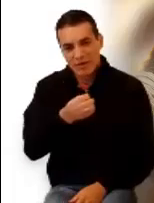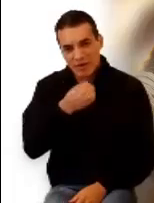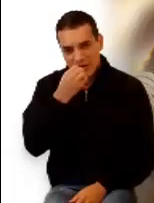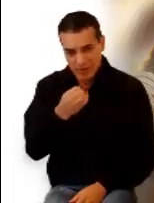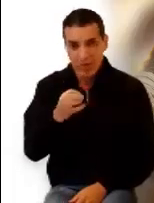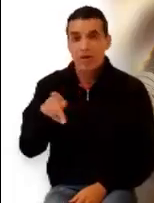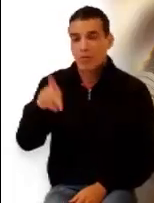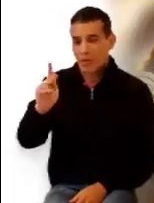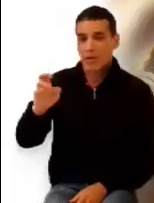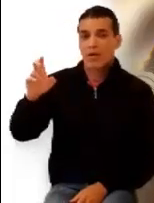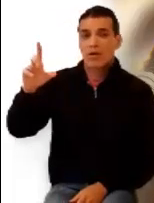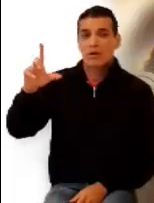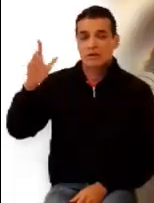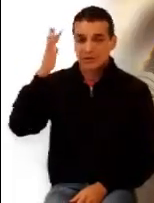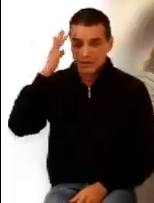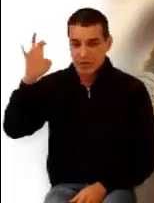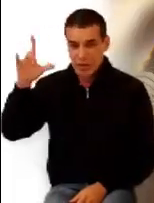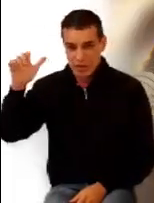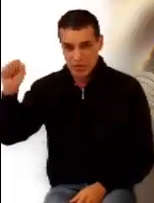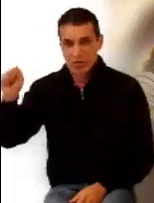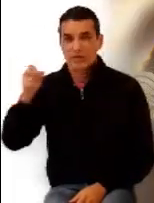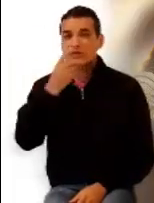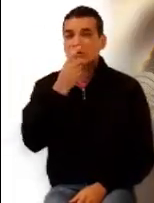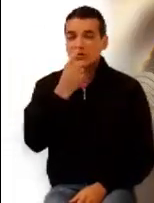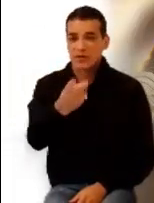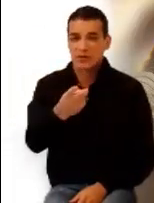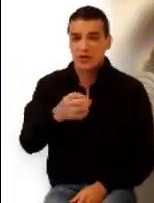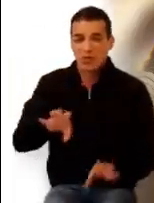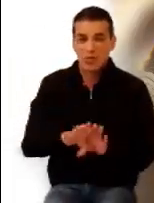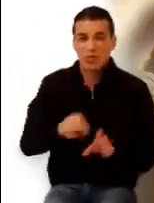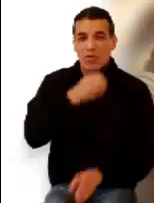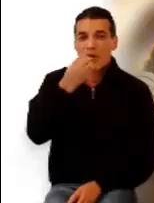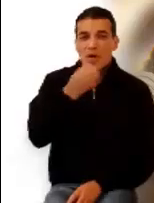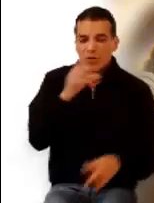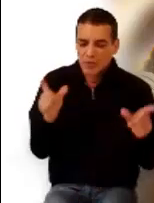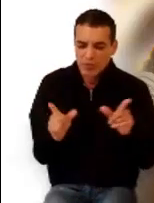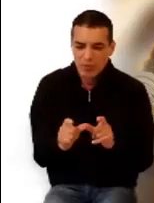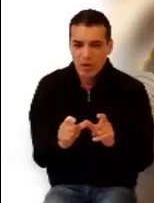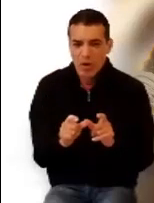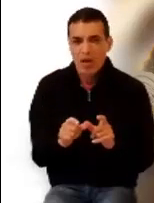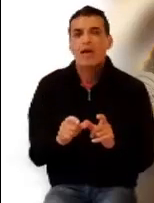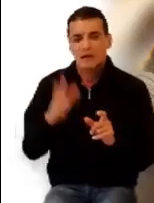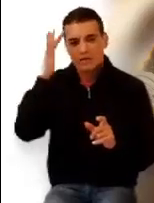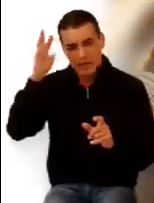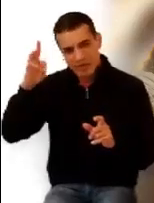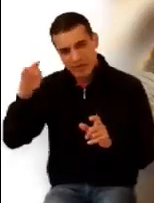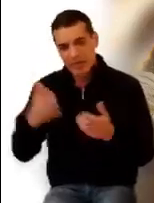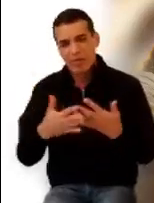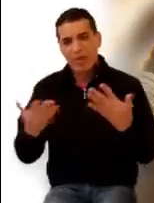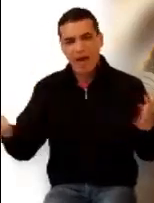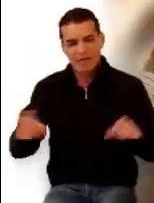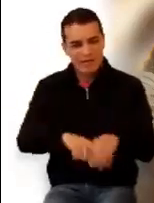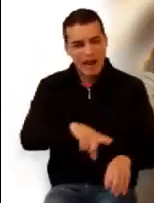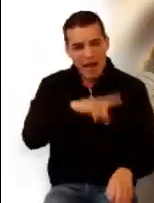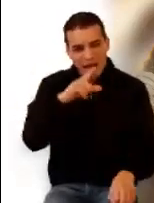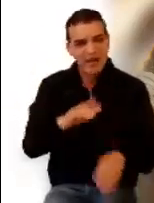Aunque San Lucas nos presenta una fórmula más reducida del Padre nuestro en comparación de San Mateo,